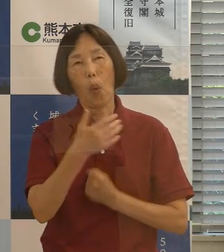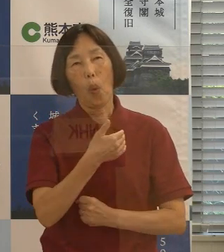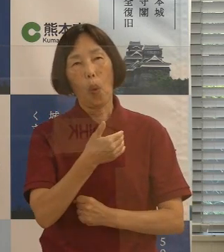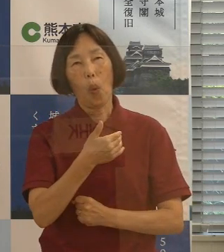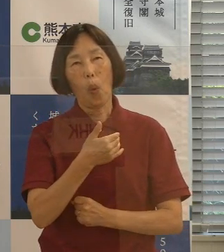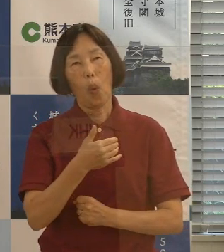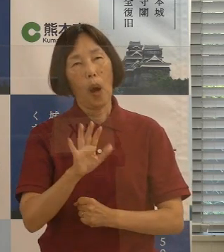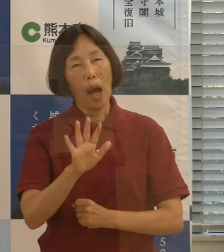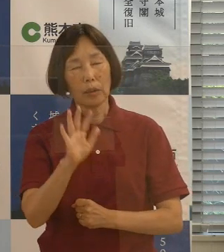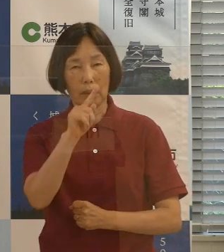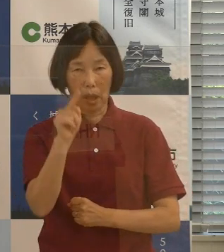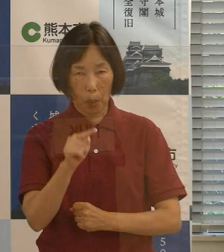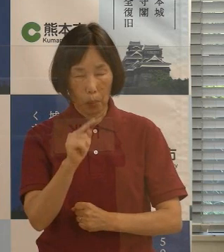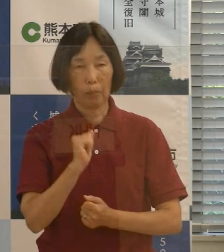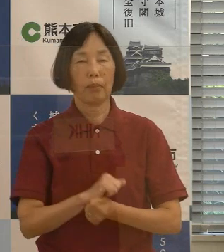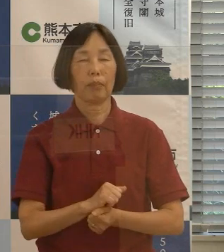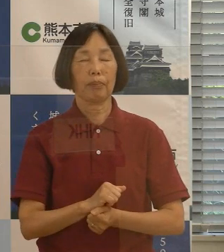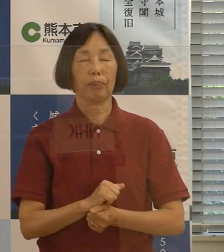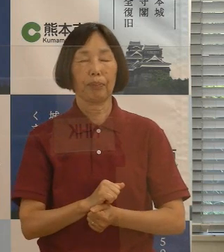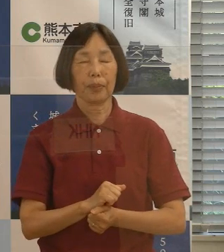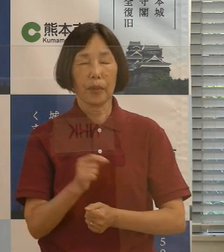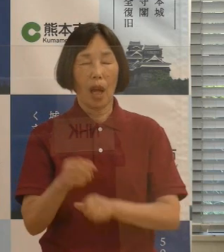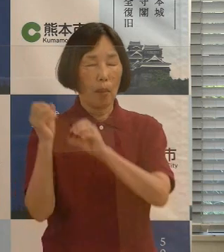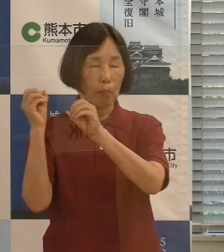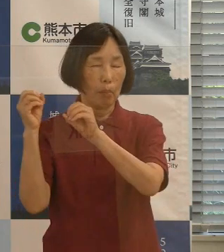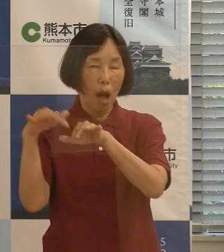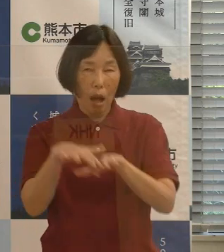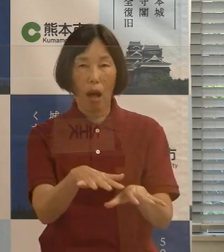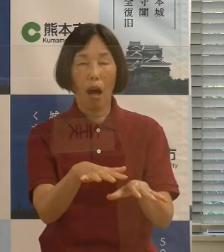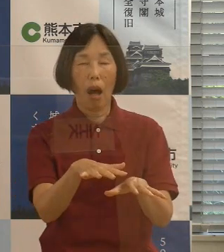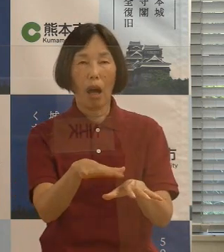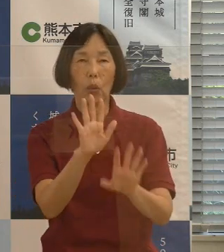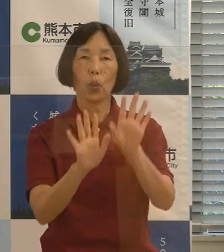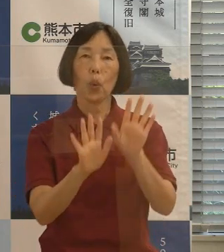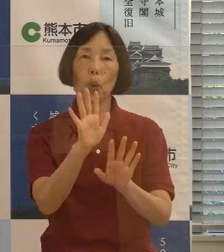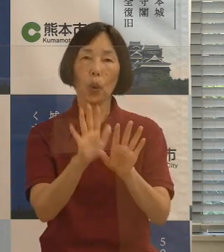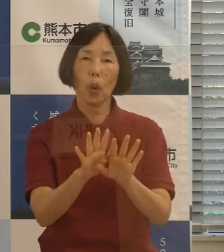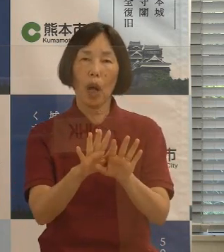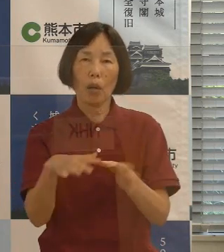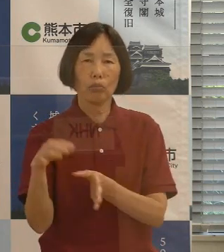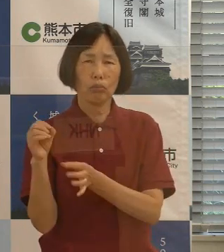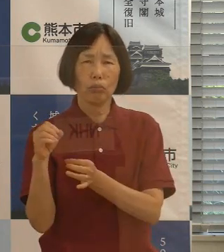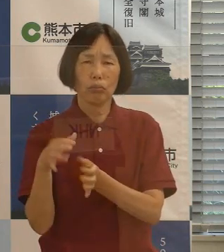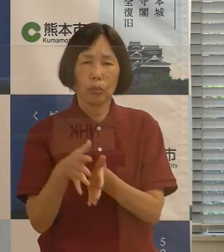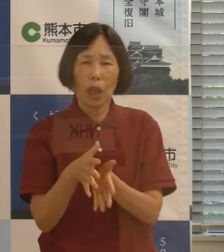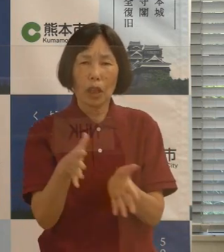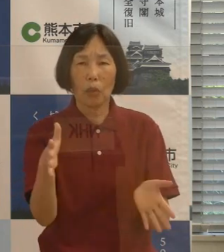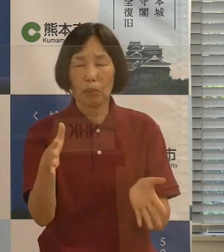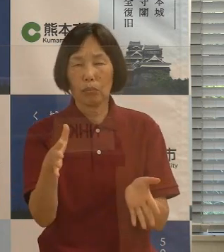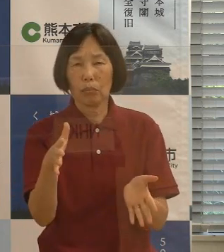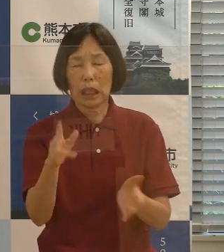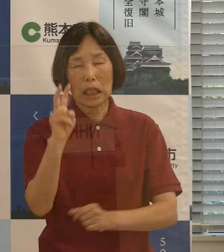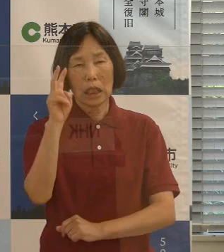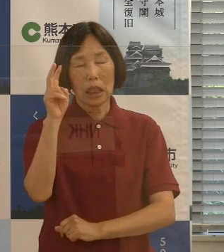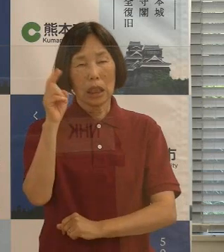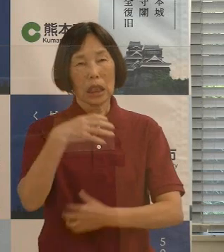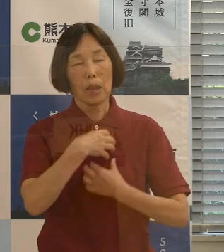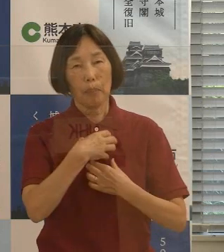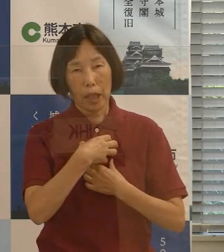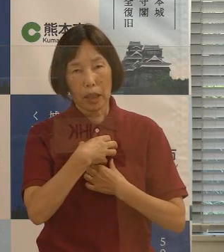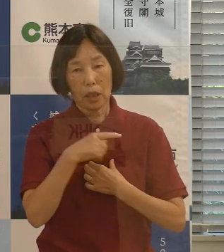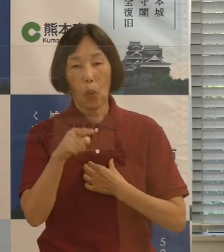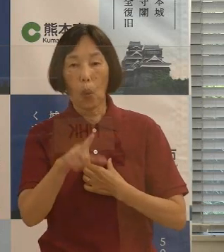らを踏まえまして、この土砂崩れの状態がですね、拡大する恐れのあるこの当該地